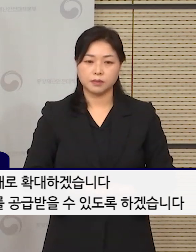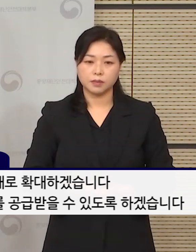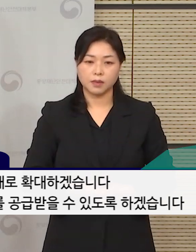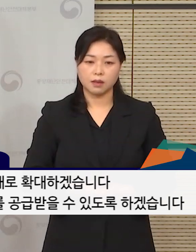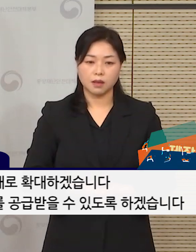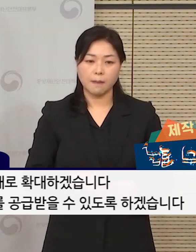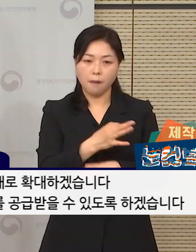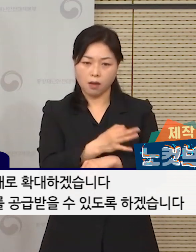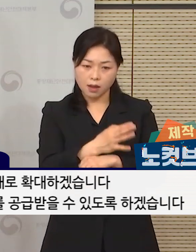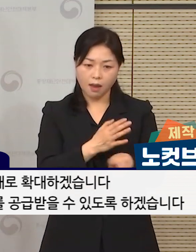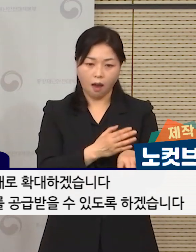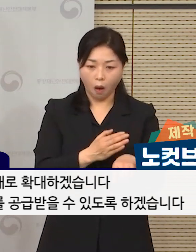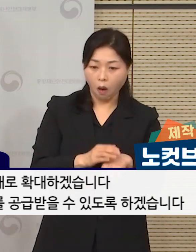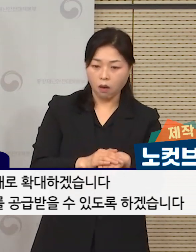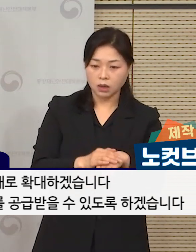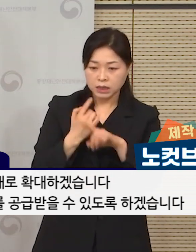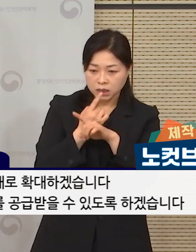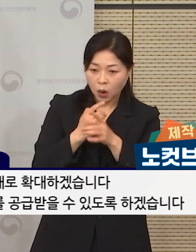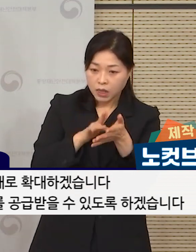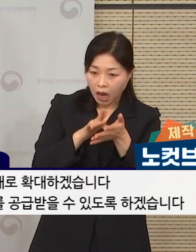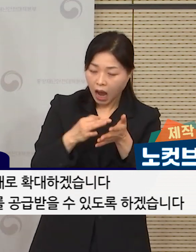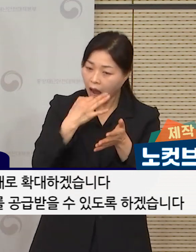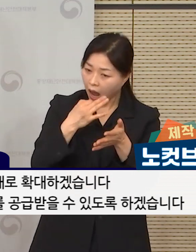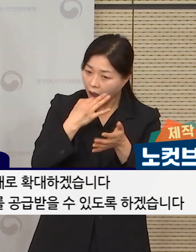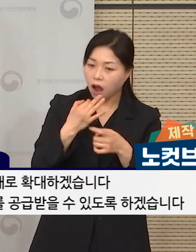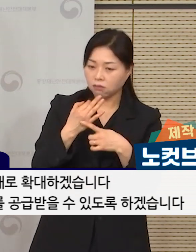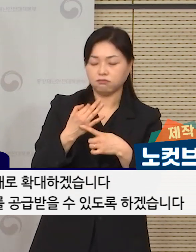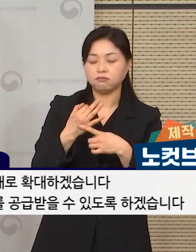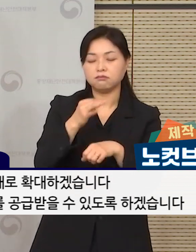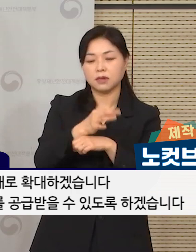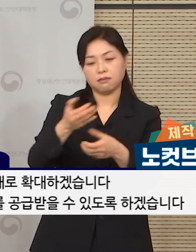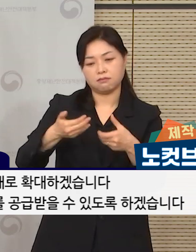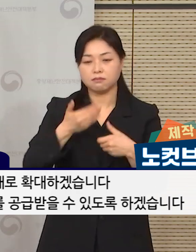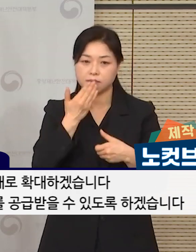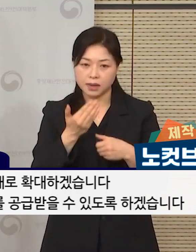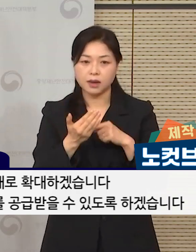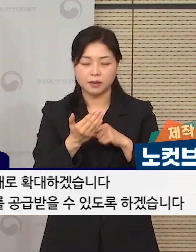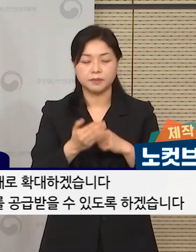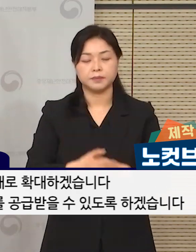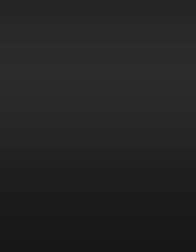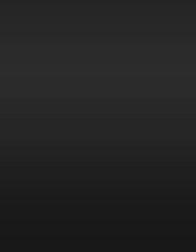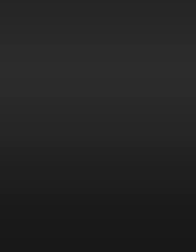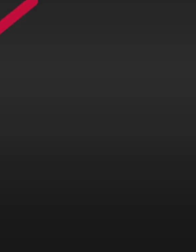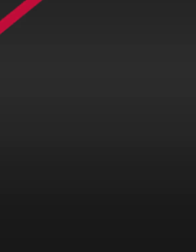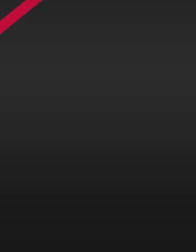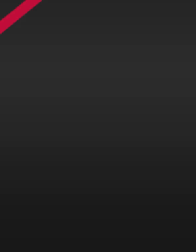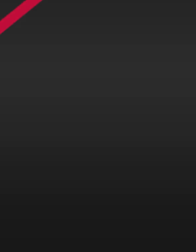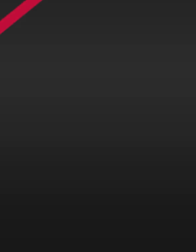보다 편리하고 안정적으로 먹는 치료제를 공급받을 수 있도록 하겠습니다.